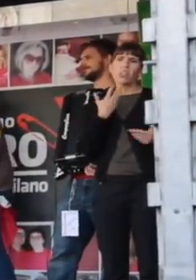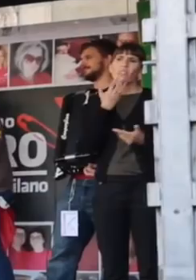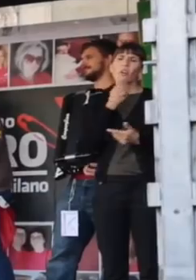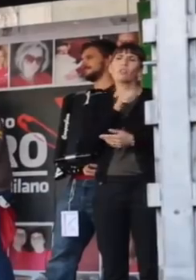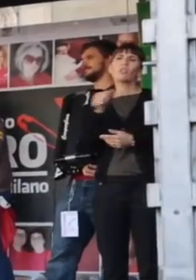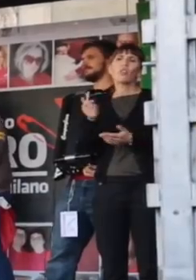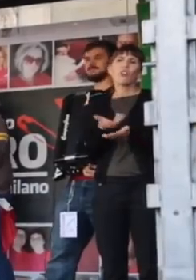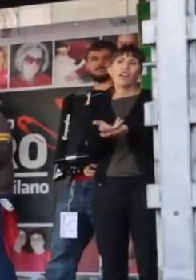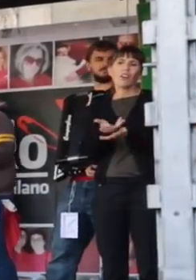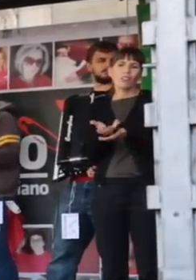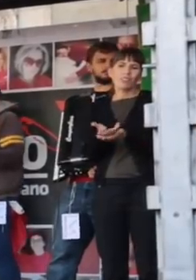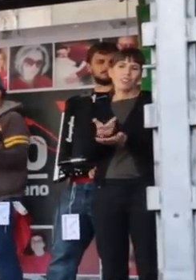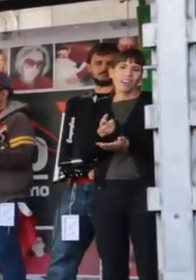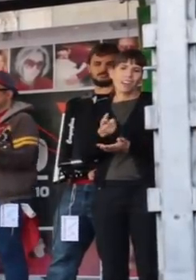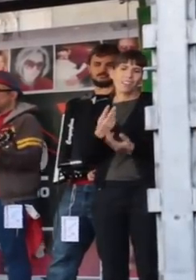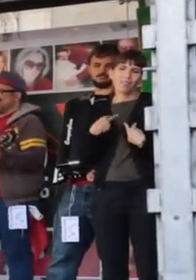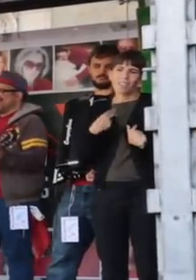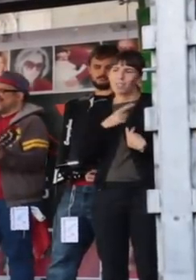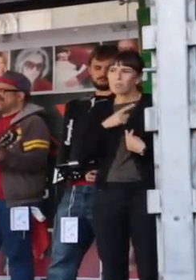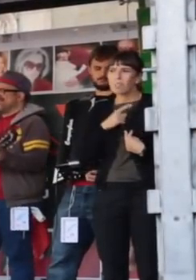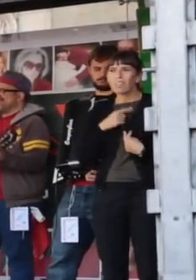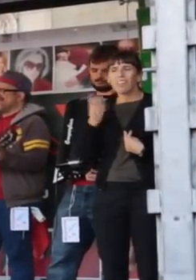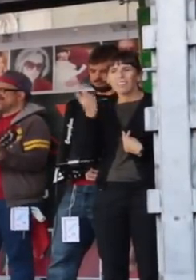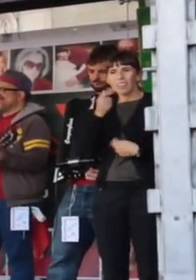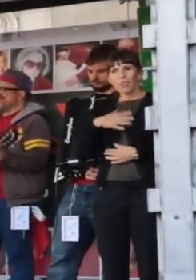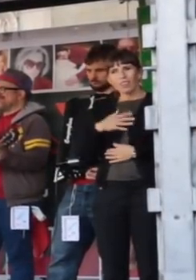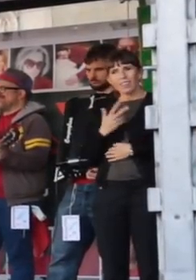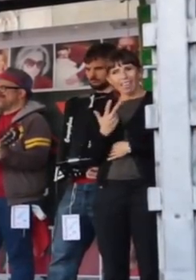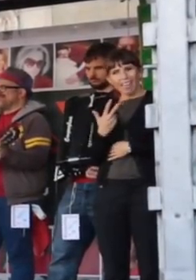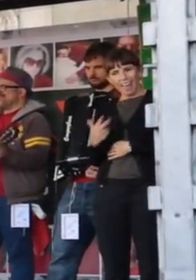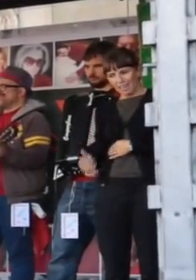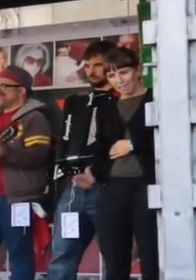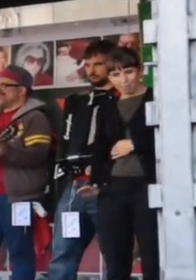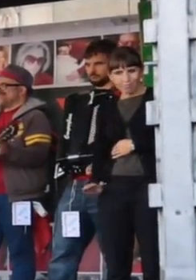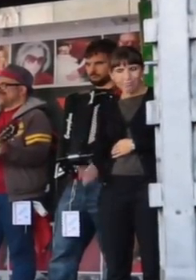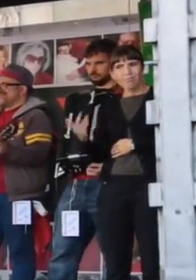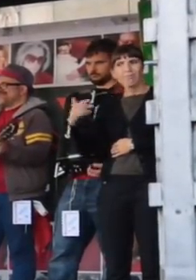avevo 3 anni da un paesino della Bassa Veronese